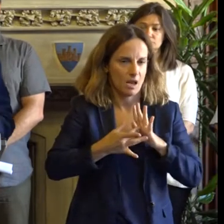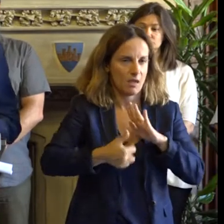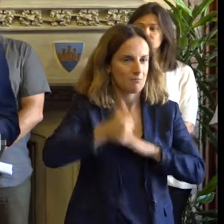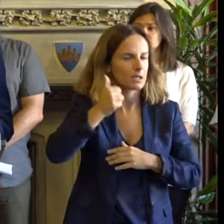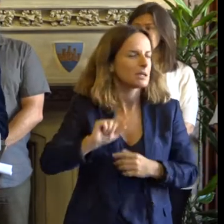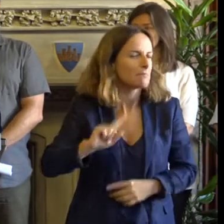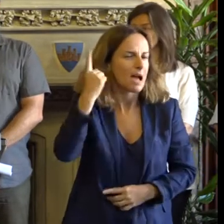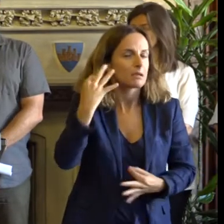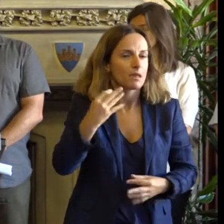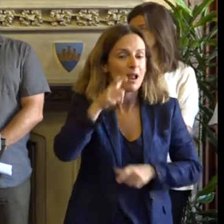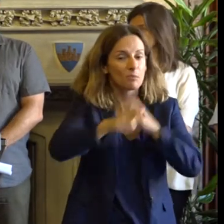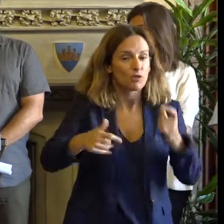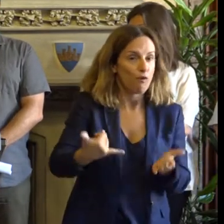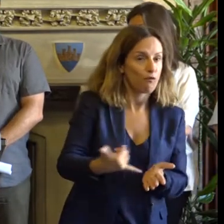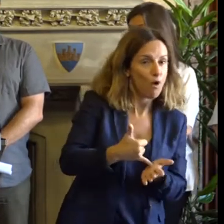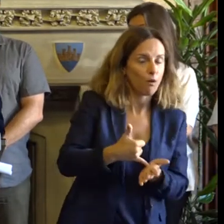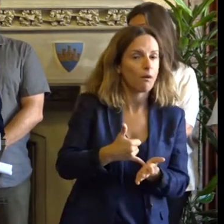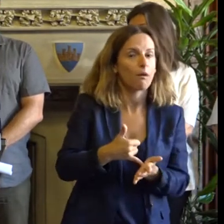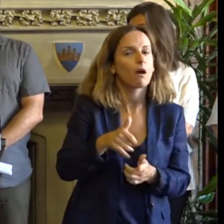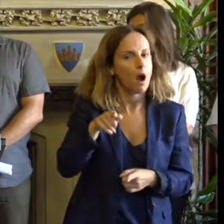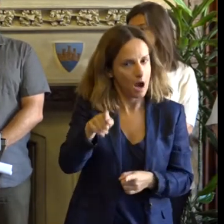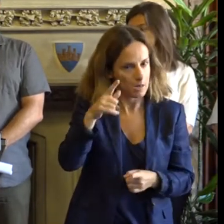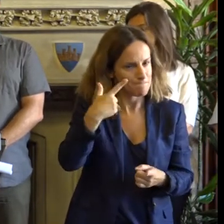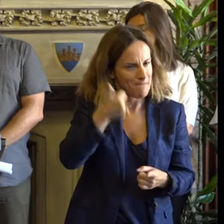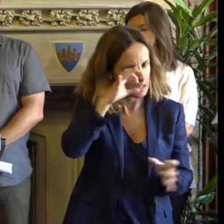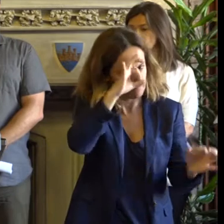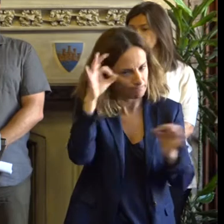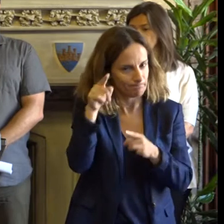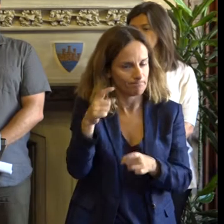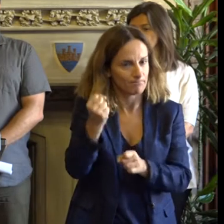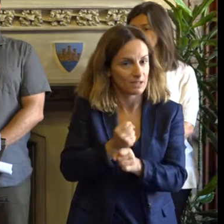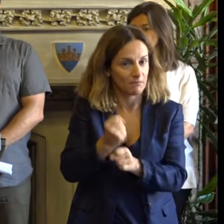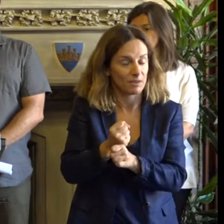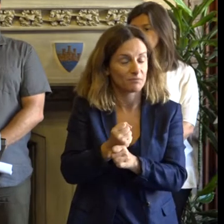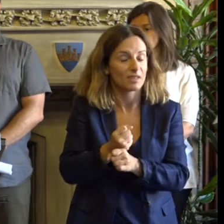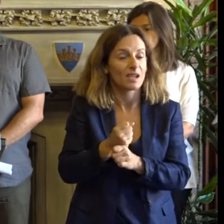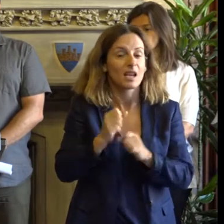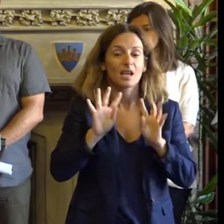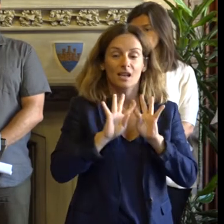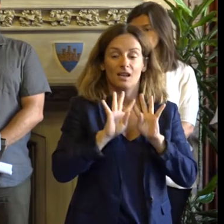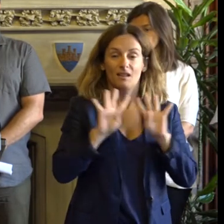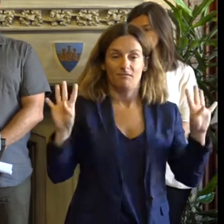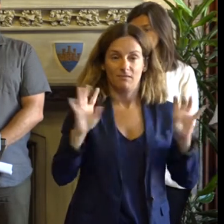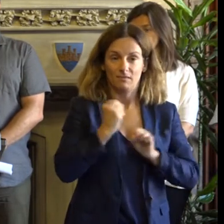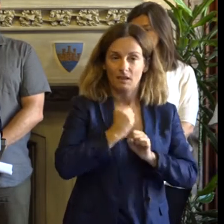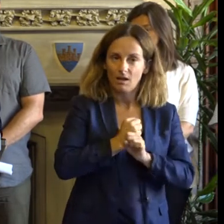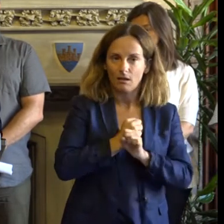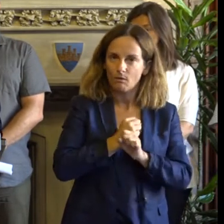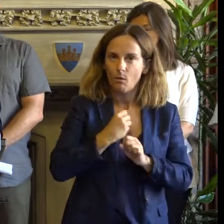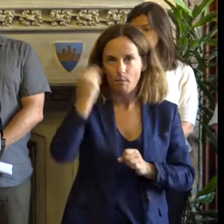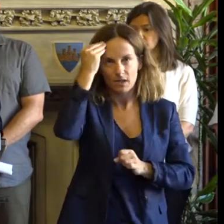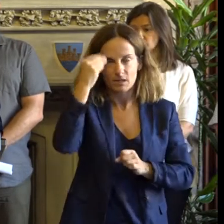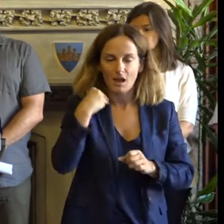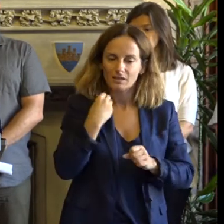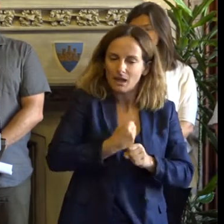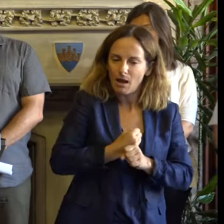dels que més ho necessiten, no? I molt especialment un equip de feina que pensa que les coses se poden fer des d'una altra manera, des d'una altra perspectiva, i molt especialment des